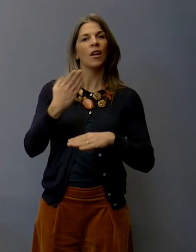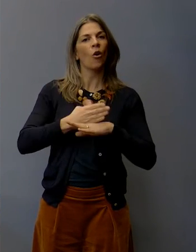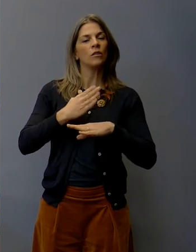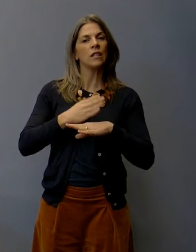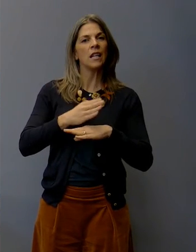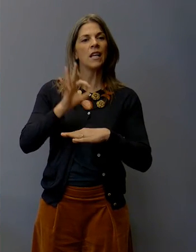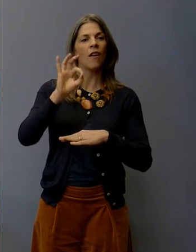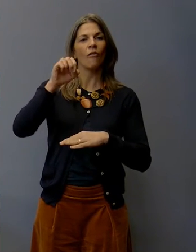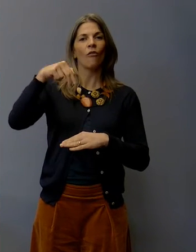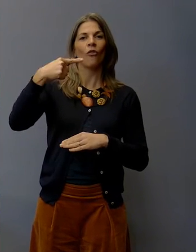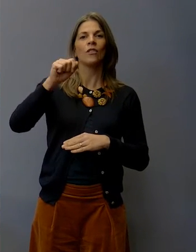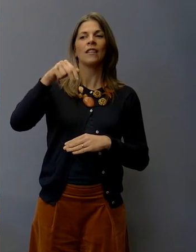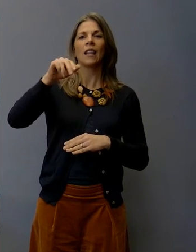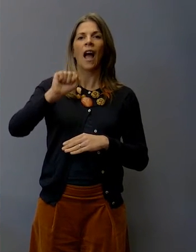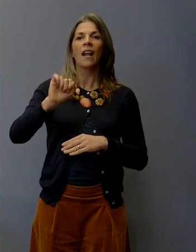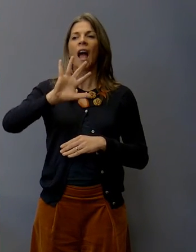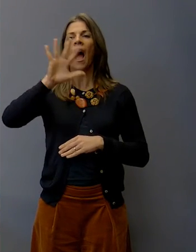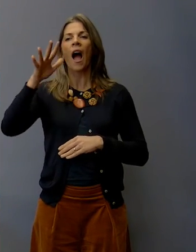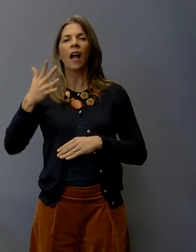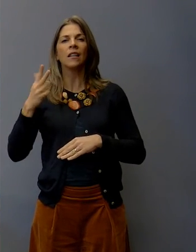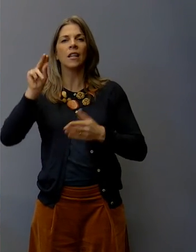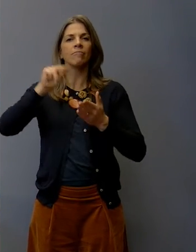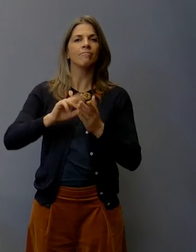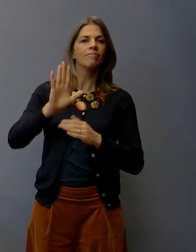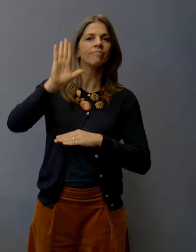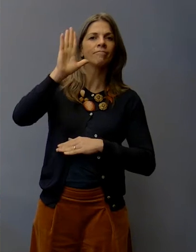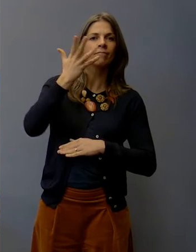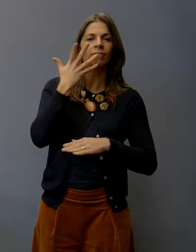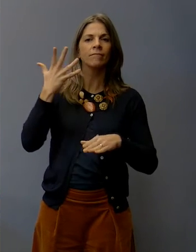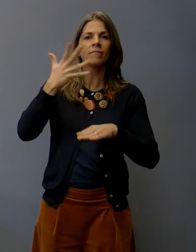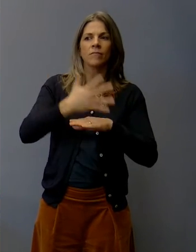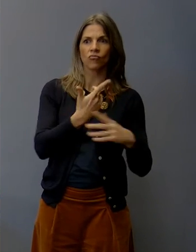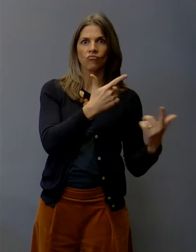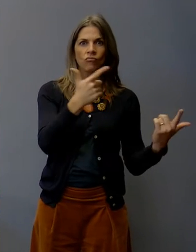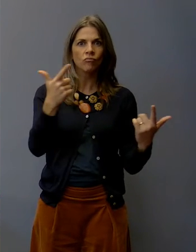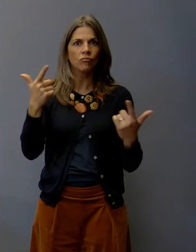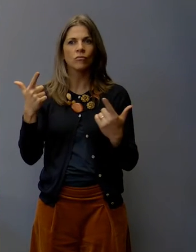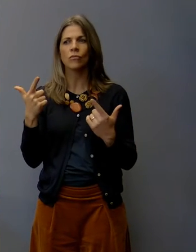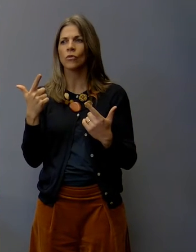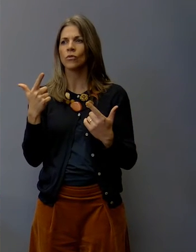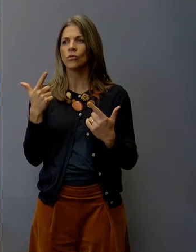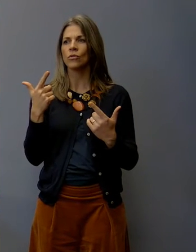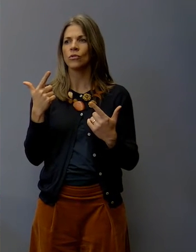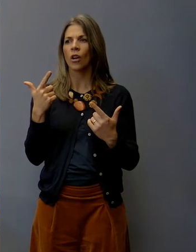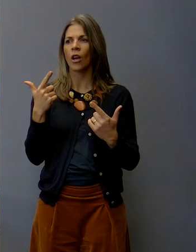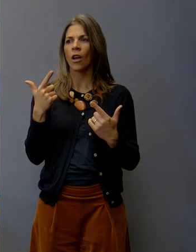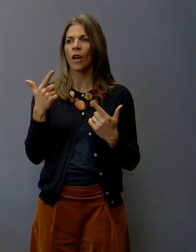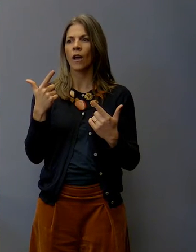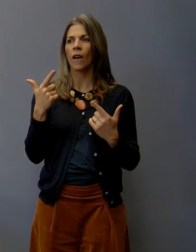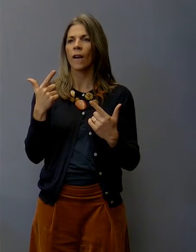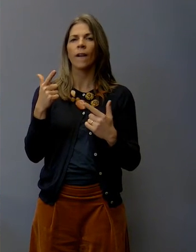interventi in dichiarazione di voto mi chiederà la parola poi